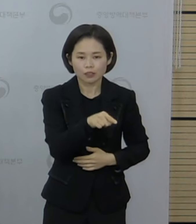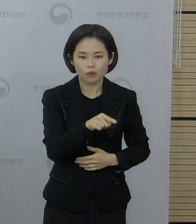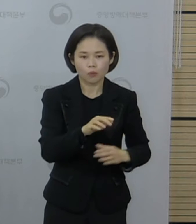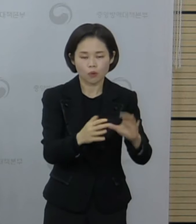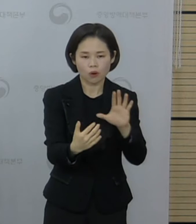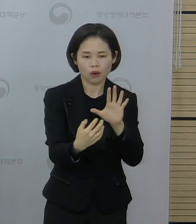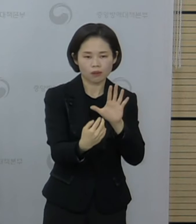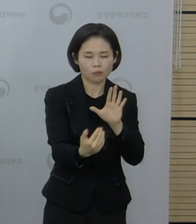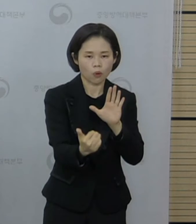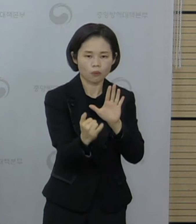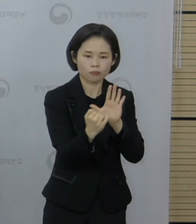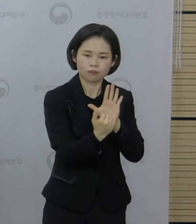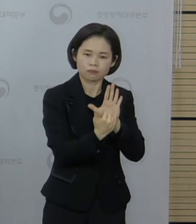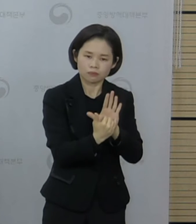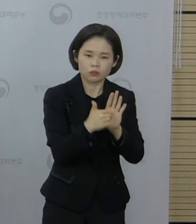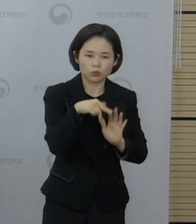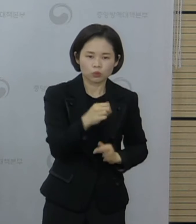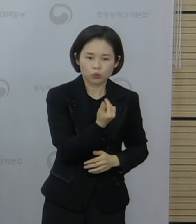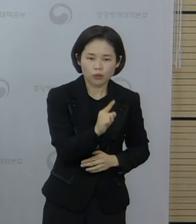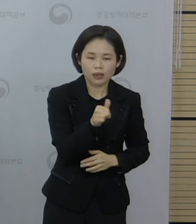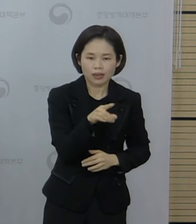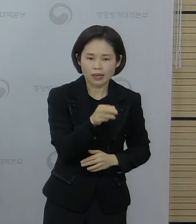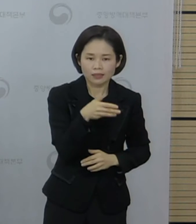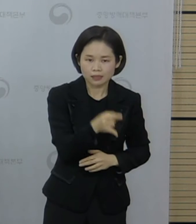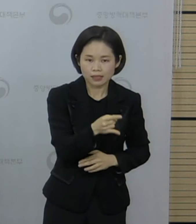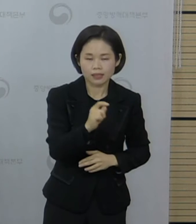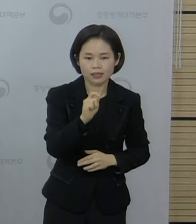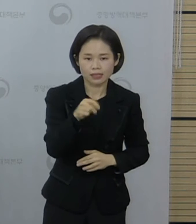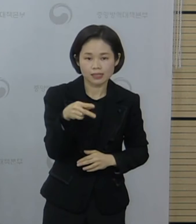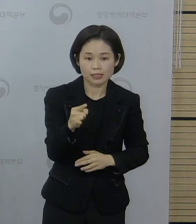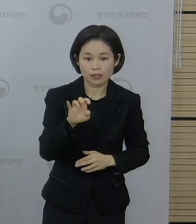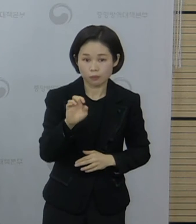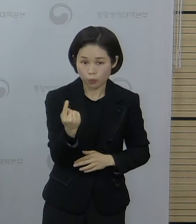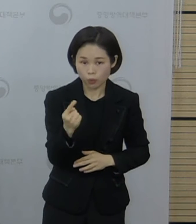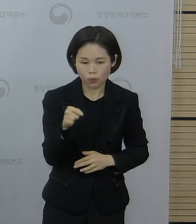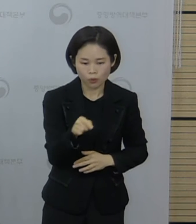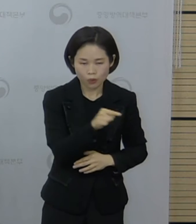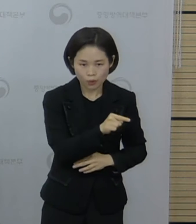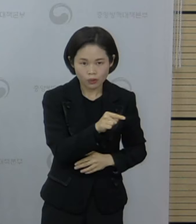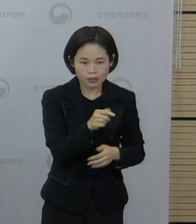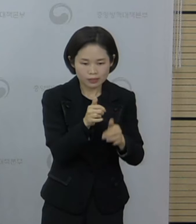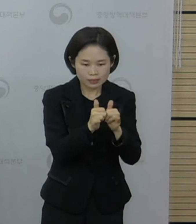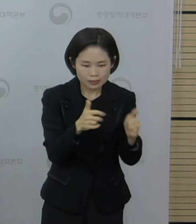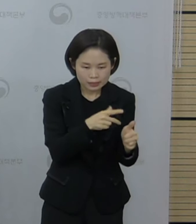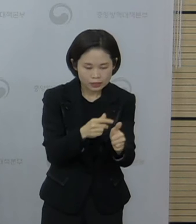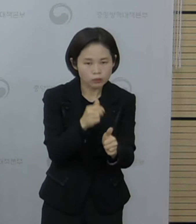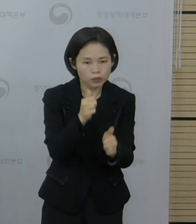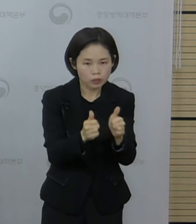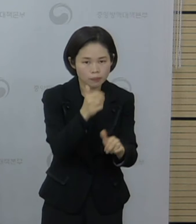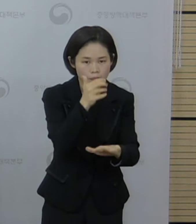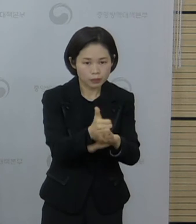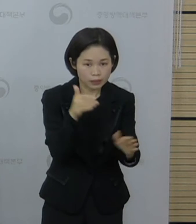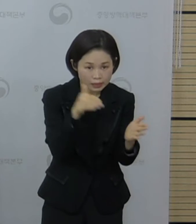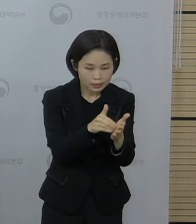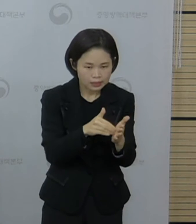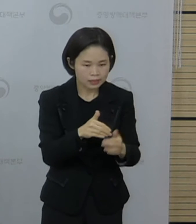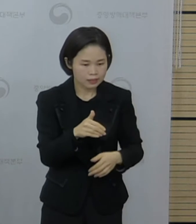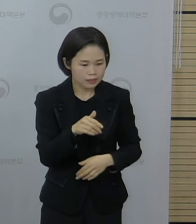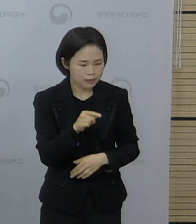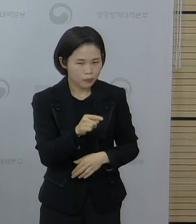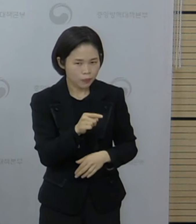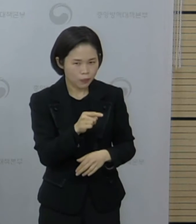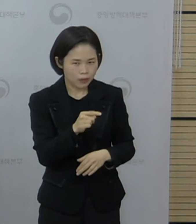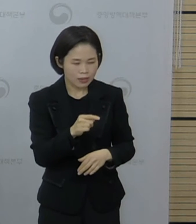그리고 t 3 보이 면역반응 측정 등을 인상 시험 종료 시까지 최우선 하여 지원